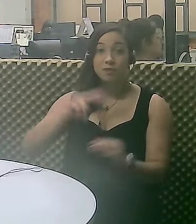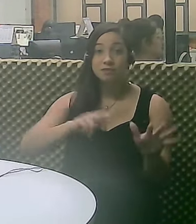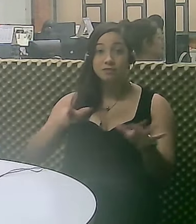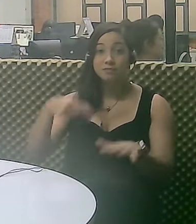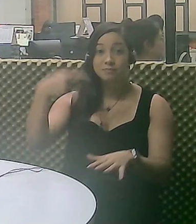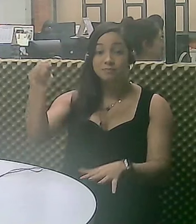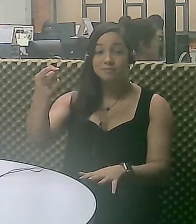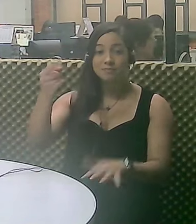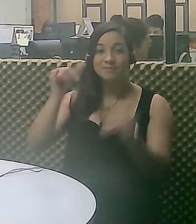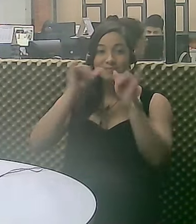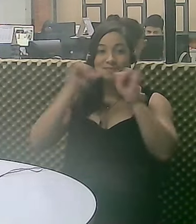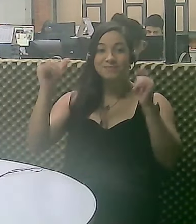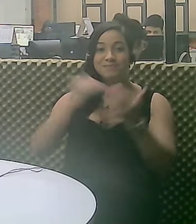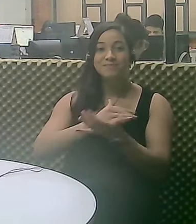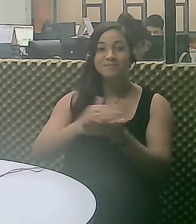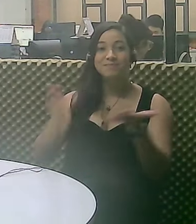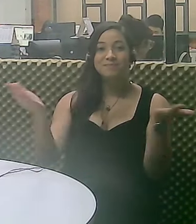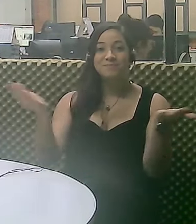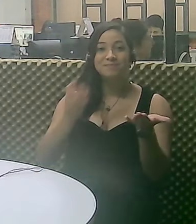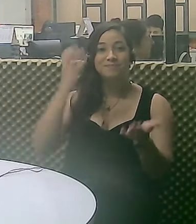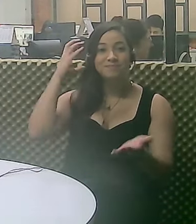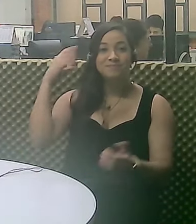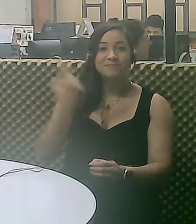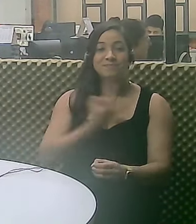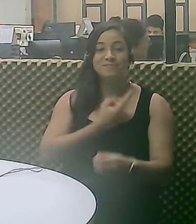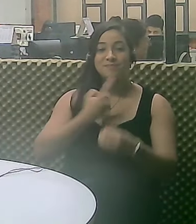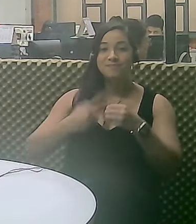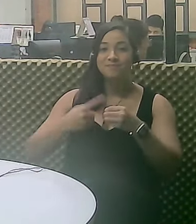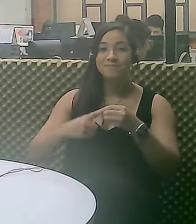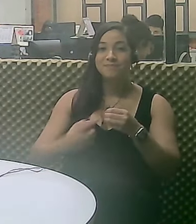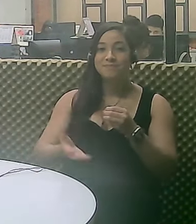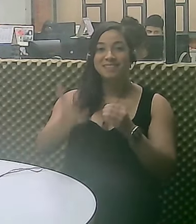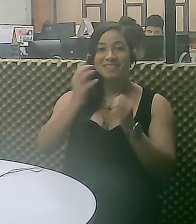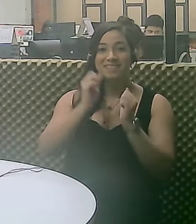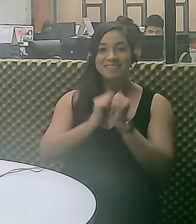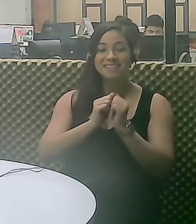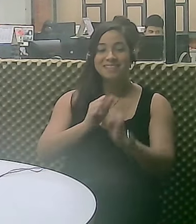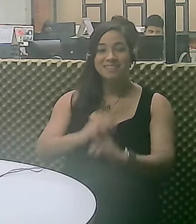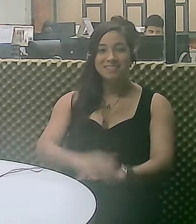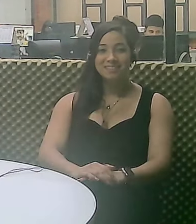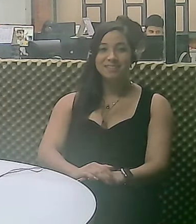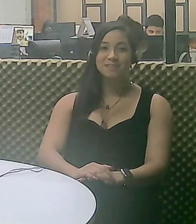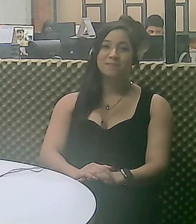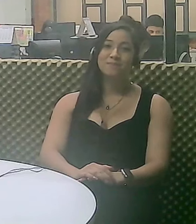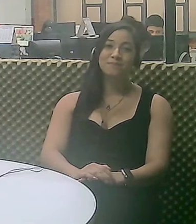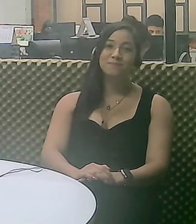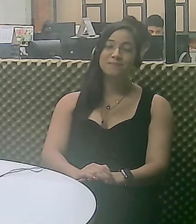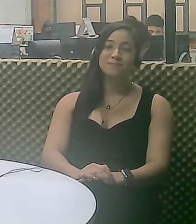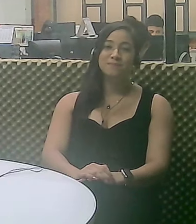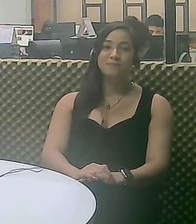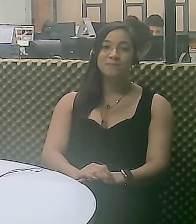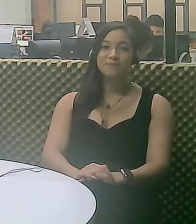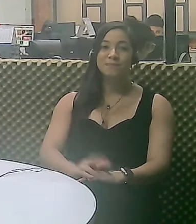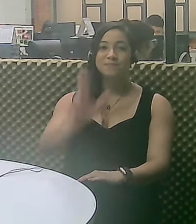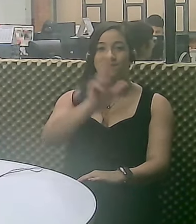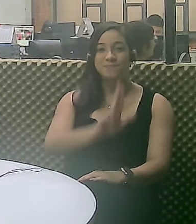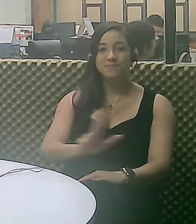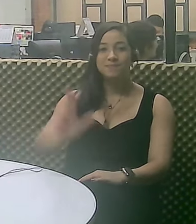semana. Essas e outras notícias a partir de agora na Rádio Nossa Cidade. Vem com a gente!